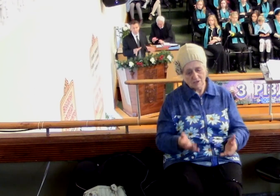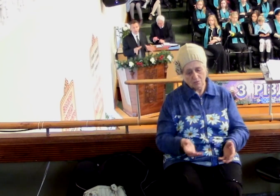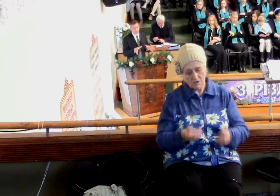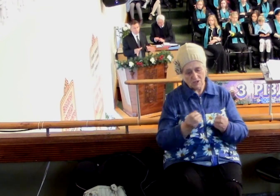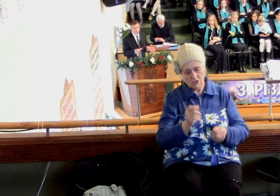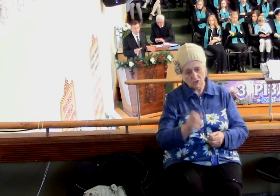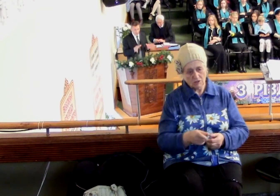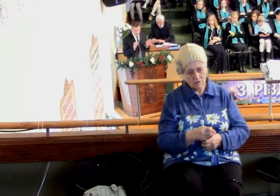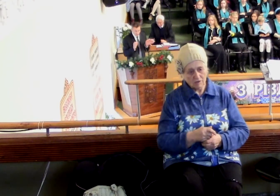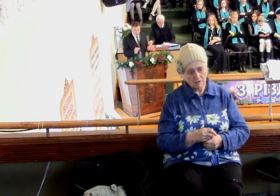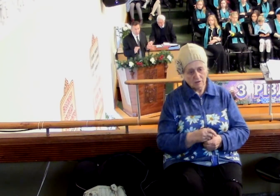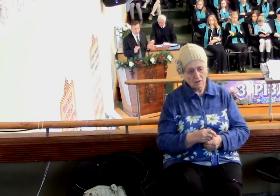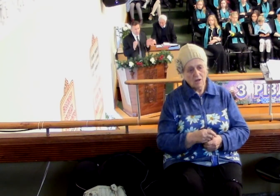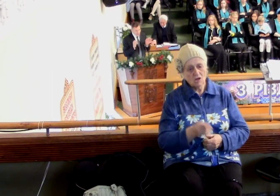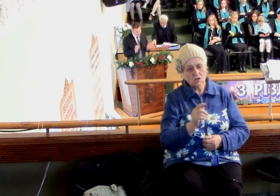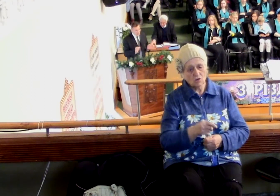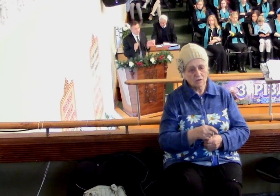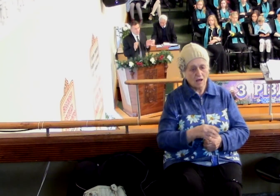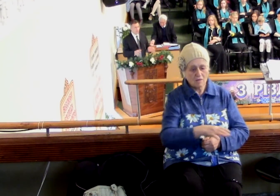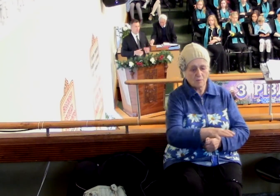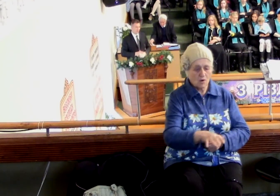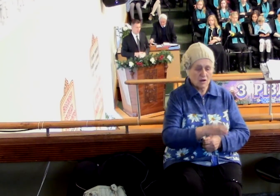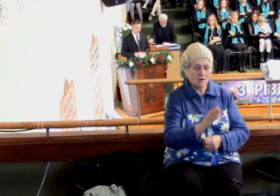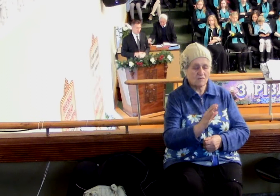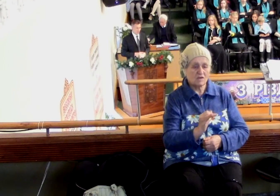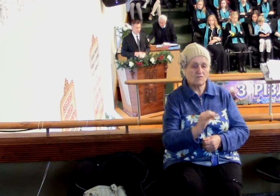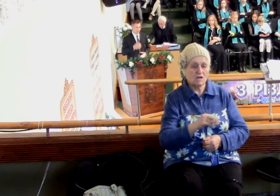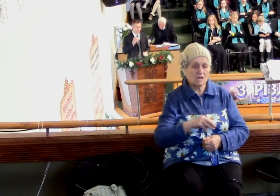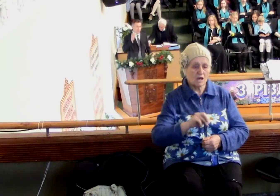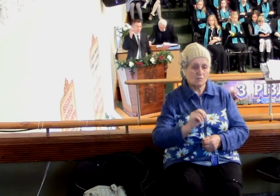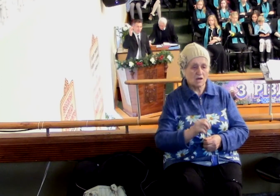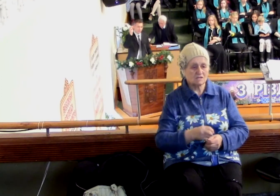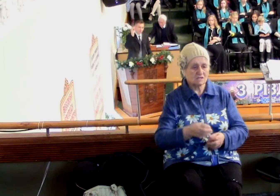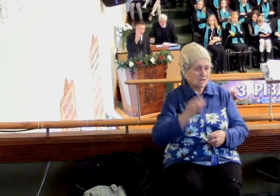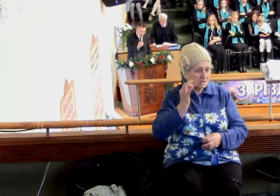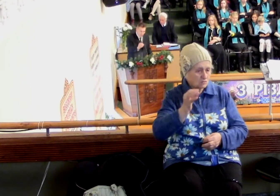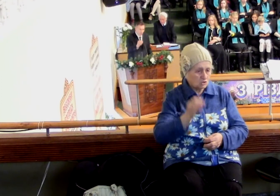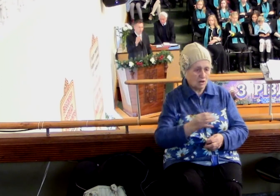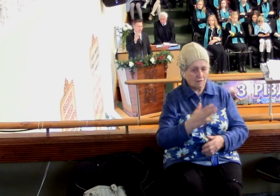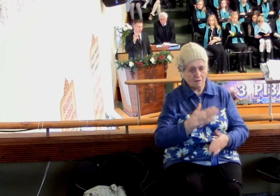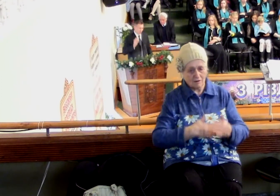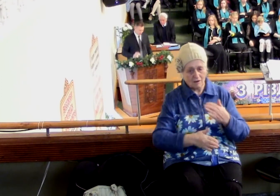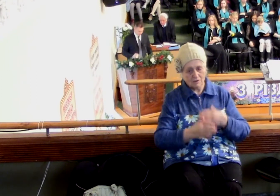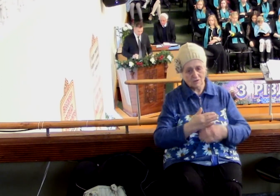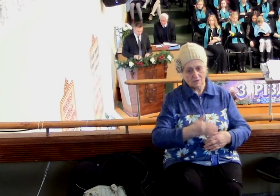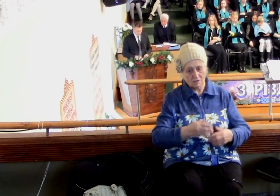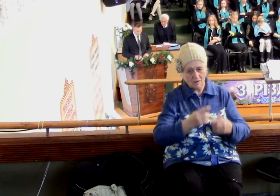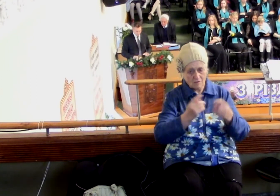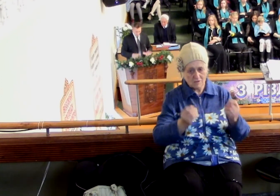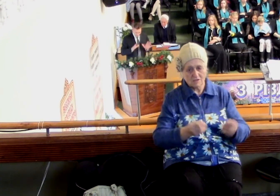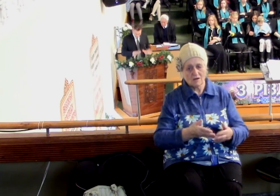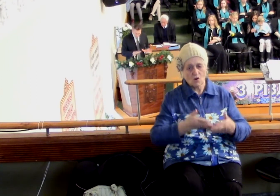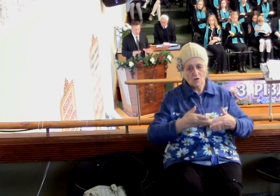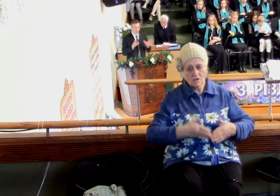тогда на полях Вифлеема зазвучала эта радостная весть. Родился вам